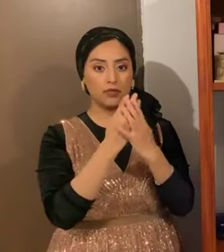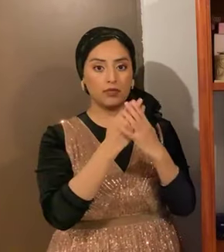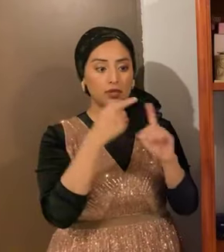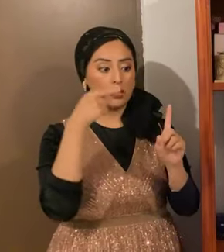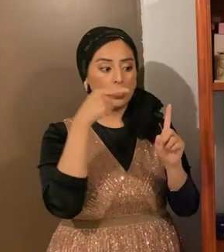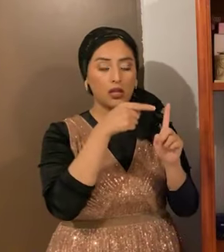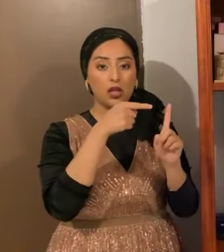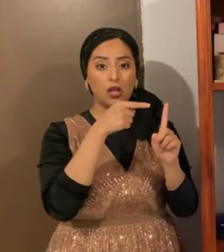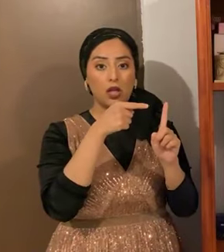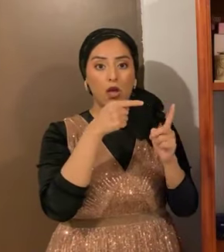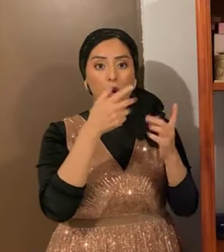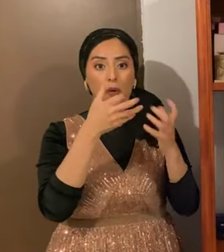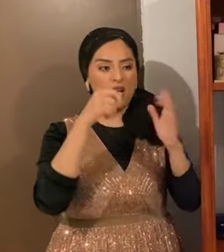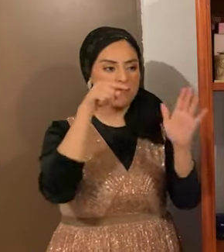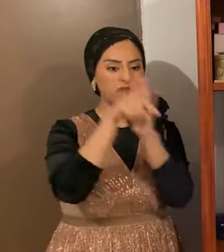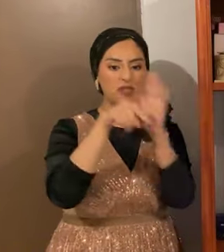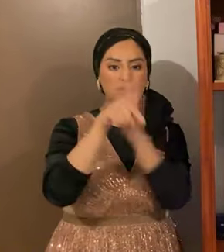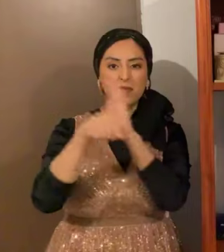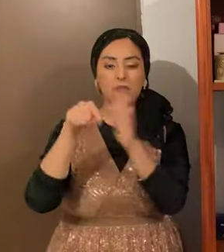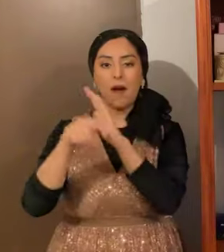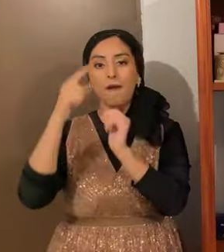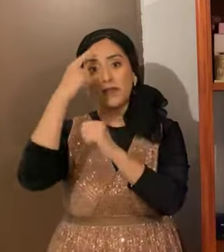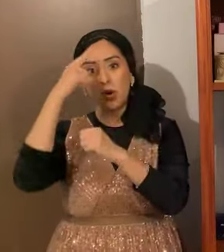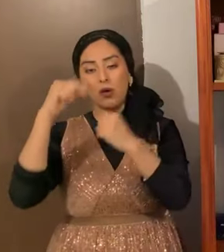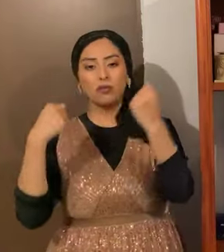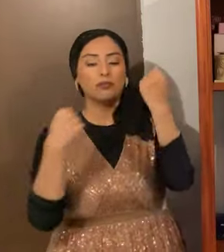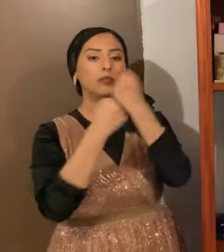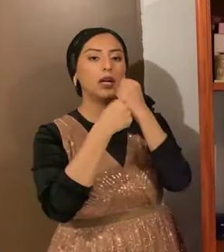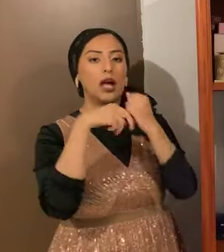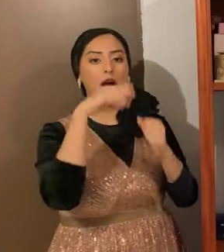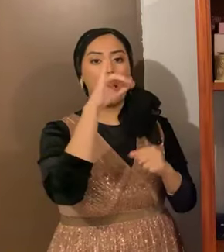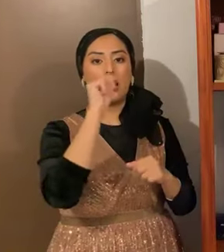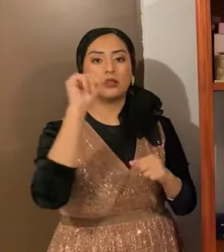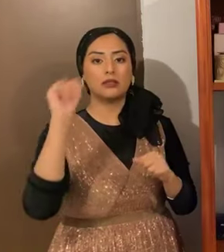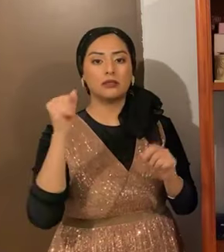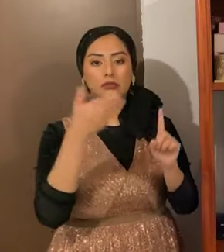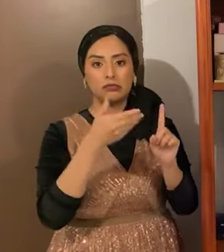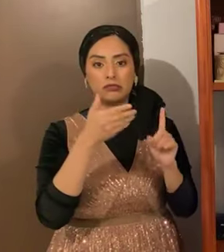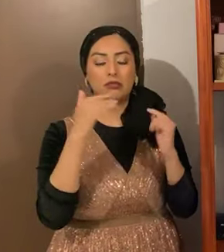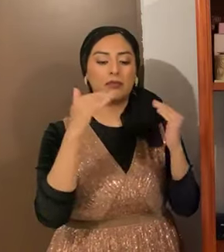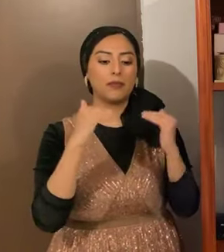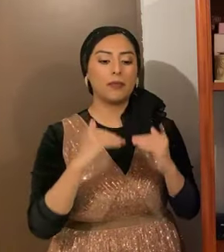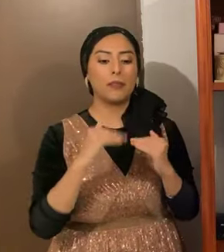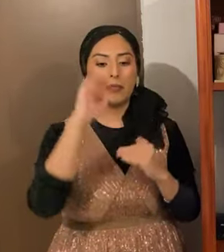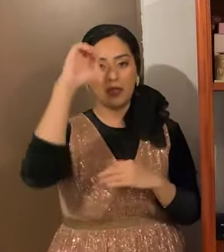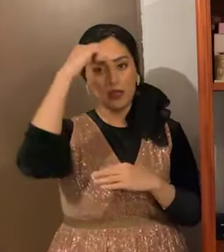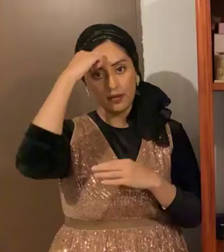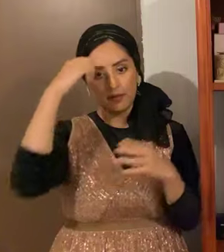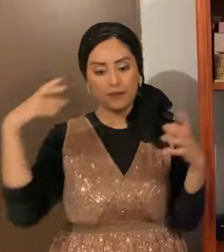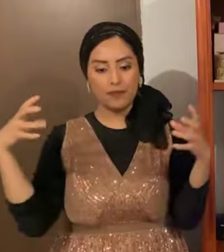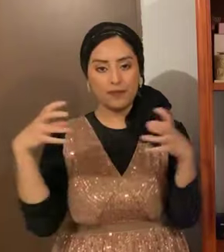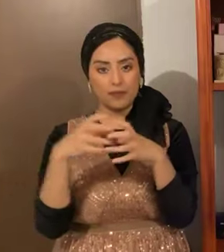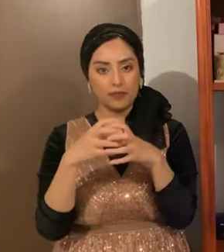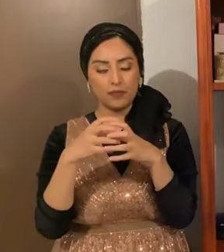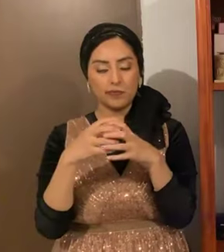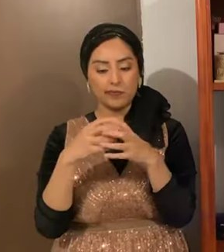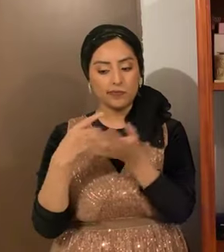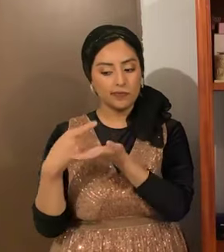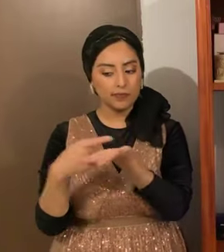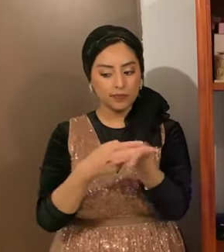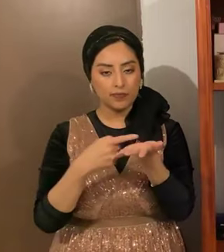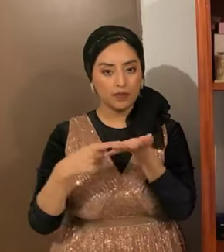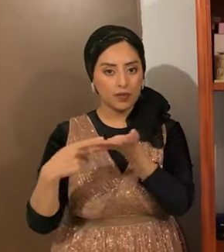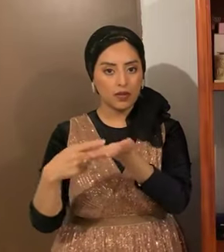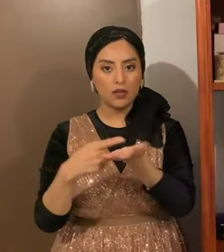suicida en nombre de ISIS, o sea, el Estado Islámico. La Comisión Europea presenta su estrategia para